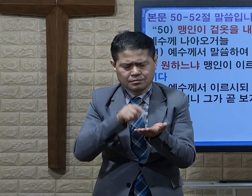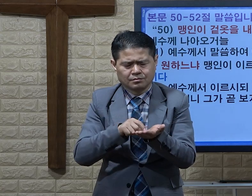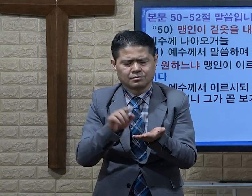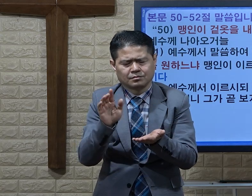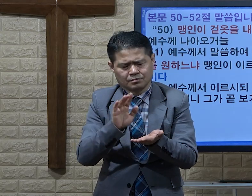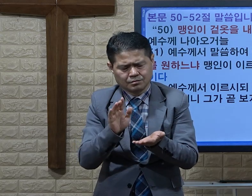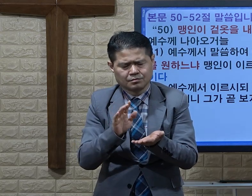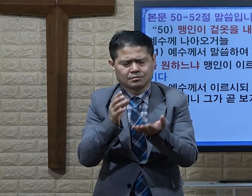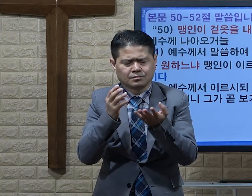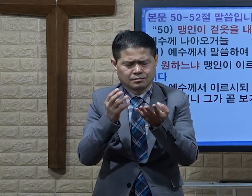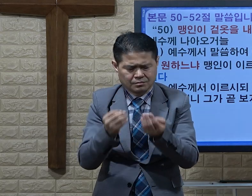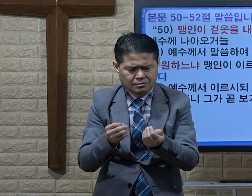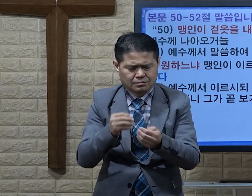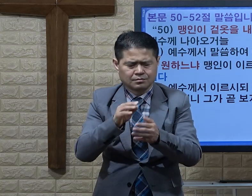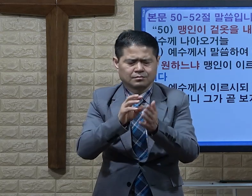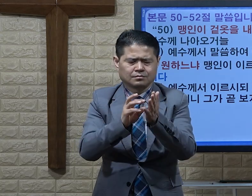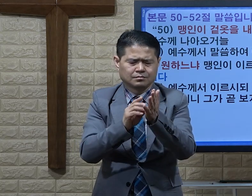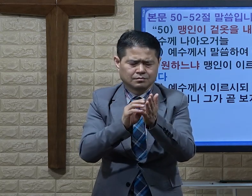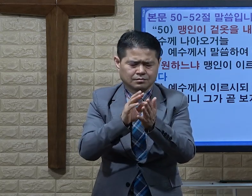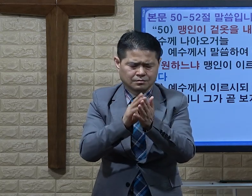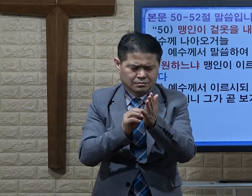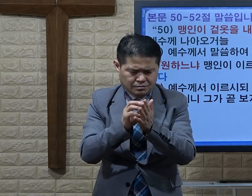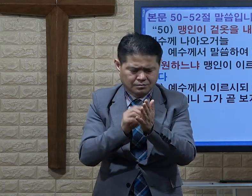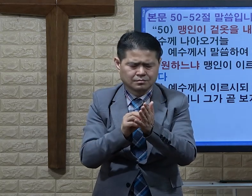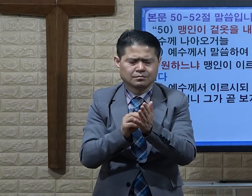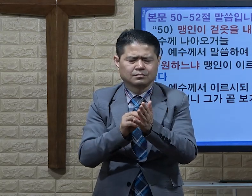자립조차 지금은 쉽지 않습니다.